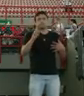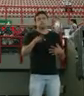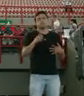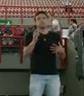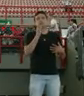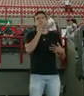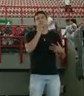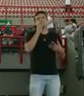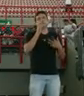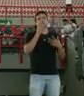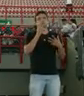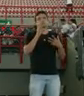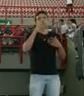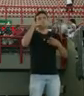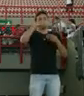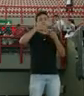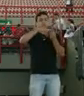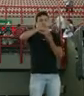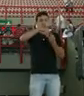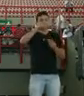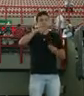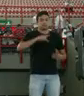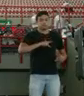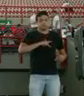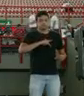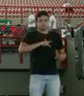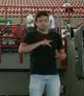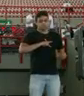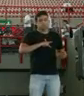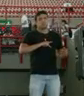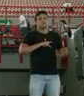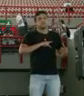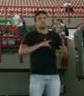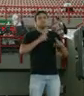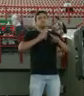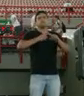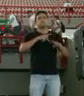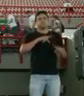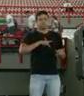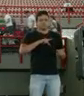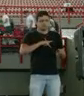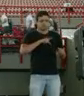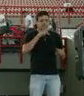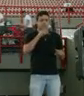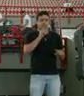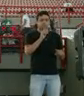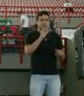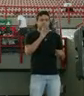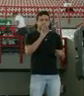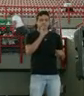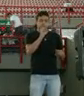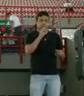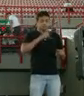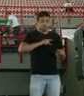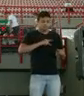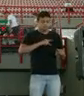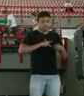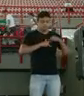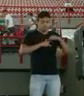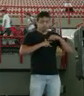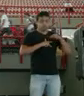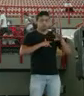glândula mista, né, é o pâncreas. Aí você diz, Lázaro, por que o pâncreas? O pâncreas secreta